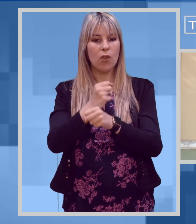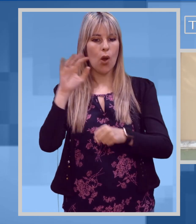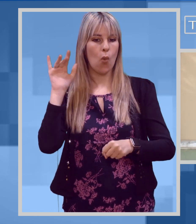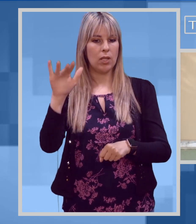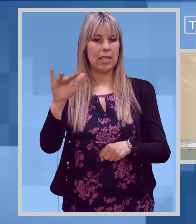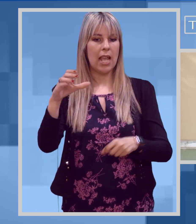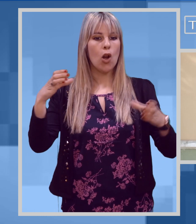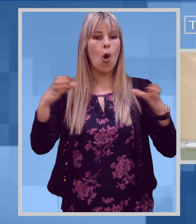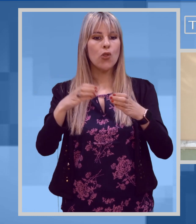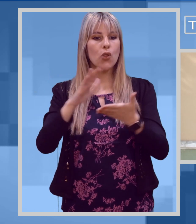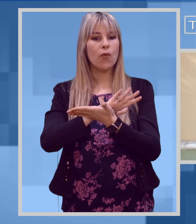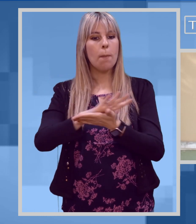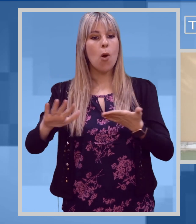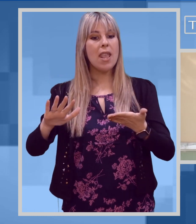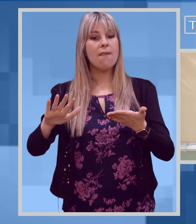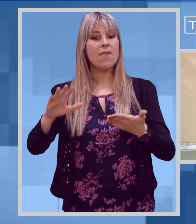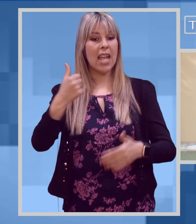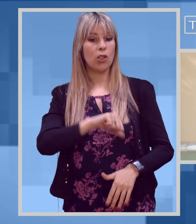di Bonifica di Oristano.